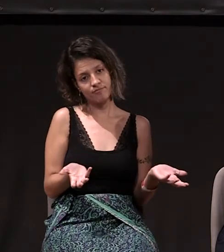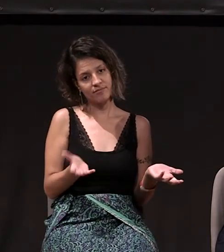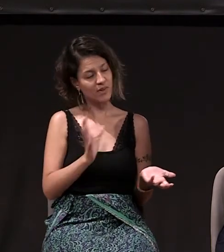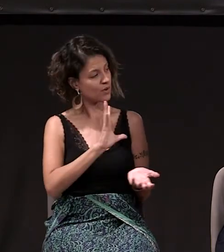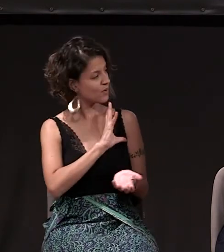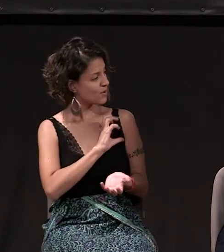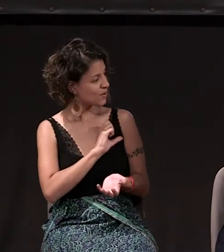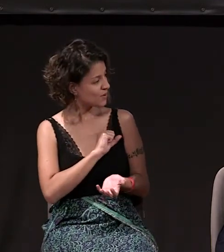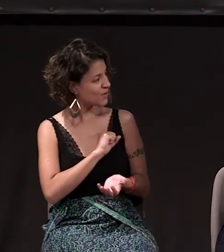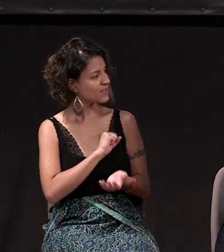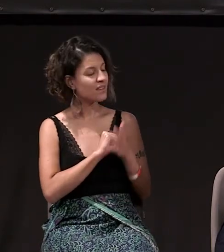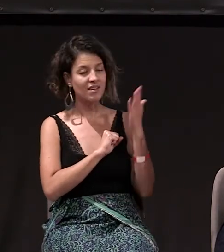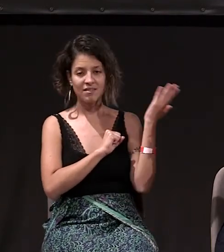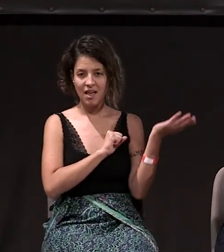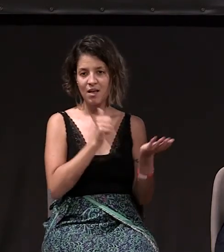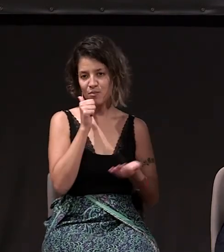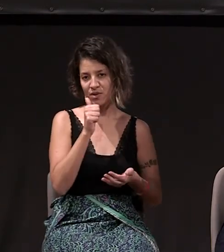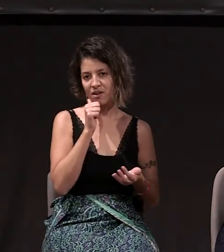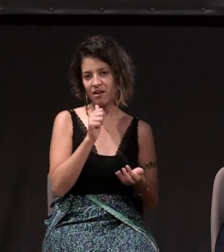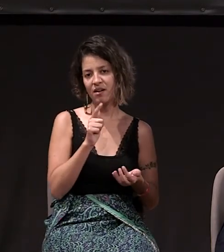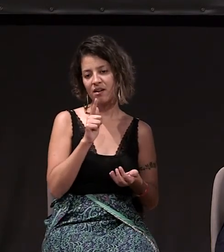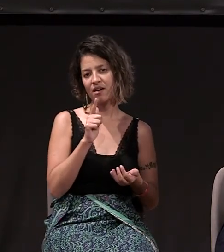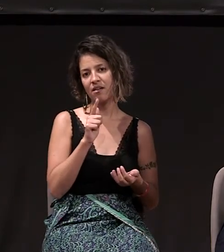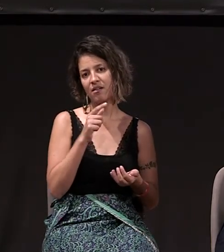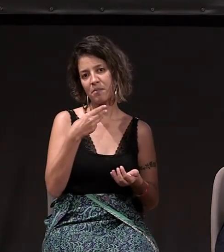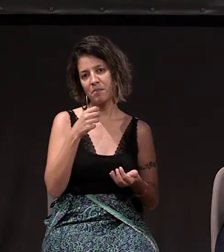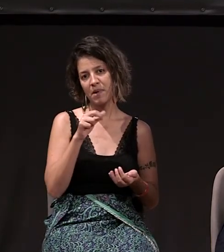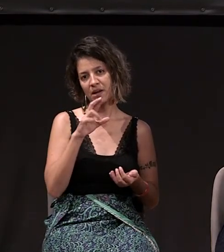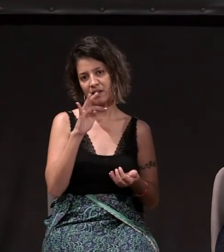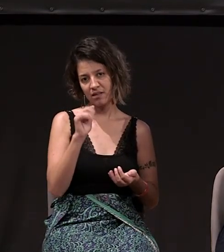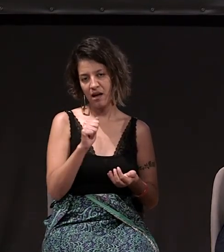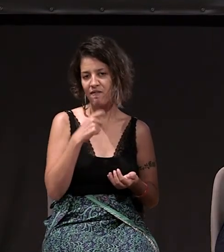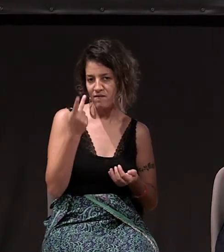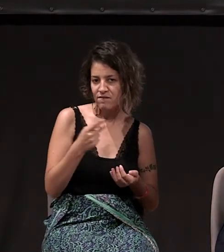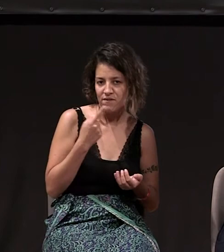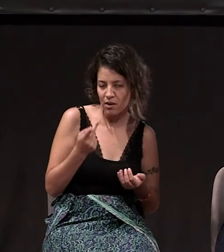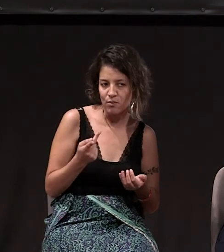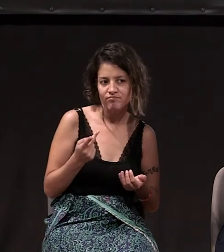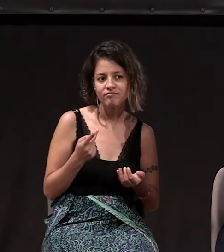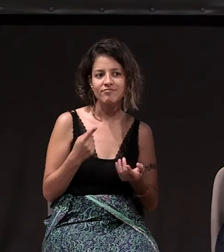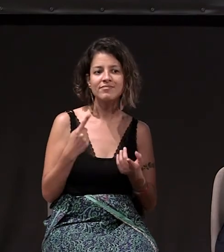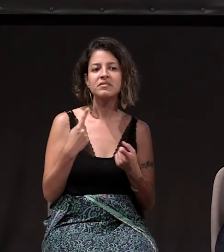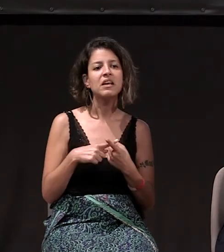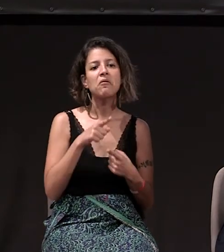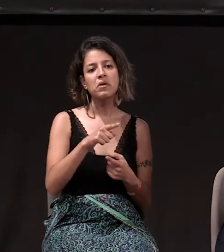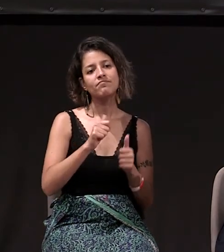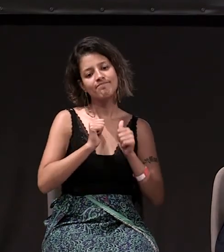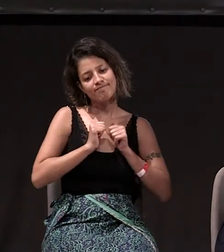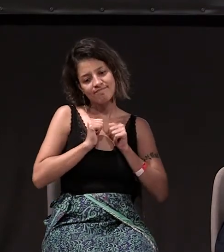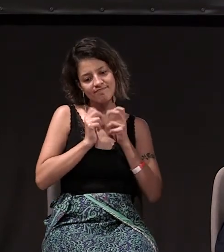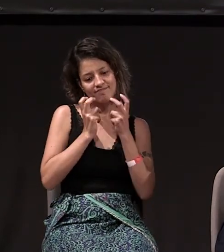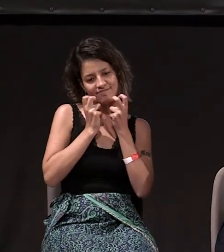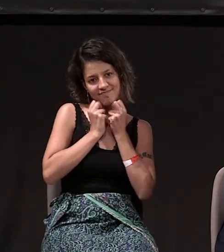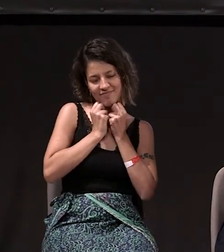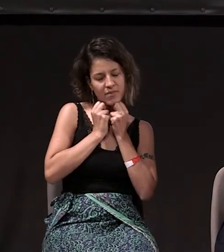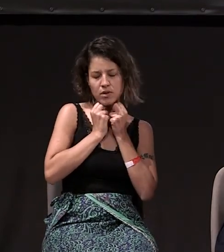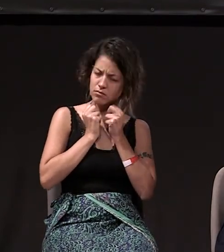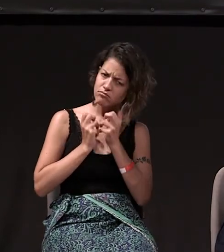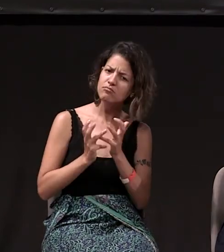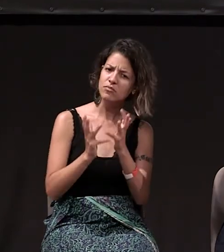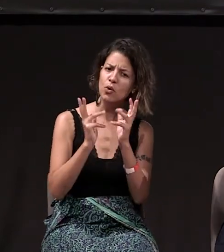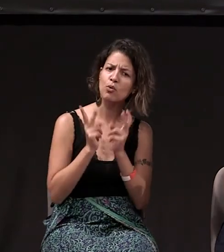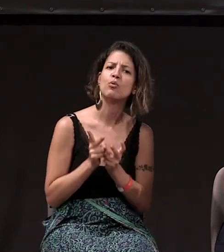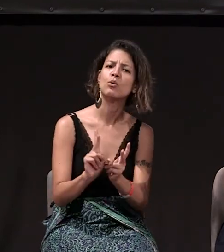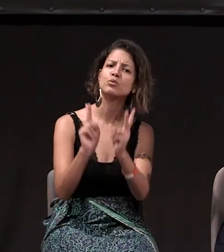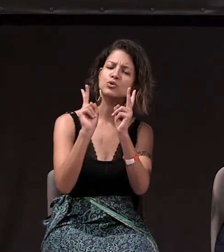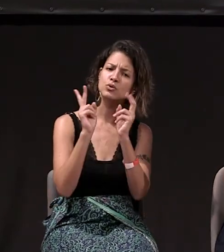eu gostei muito do que a Margarita falou, porque é exatamente isso. Não se não se intimide, né? Continue, se baseie